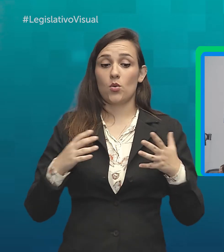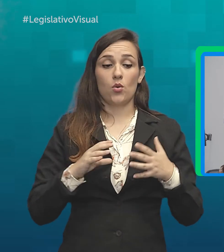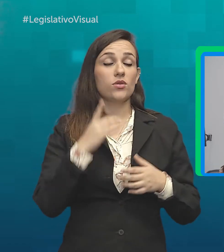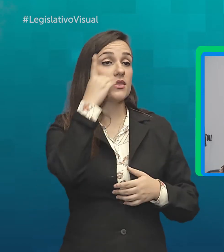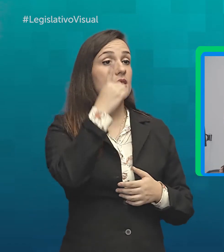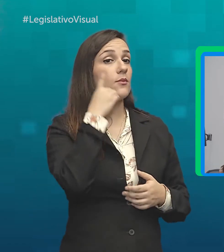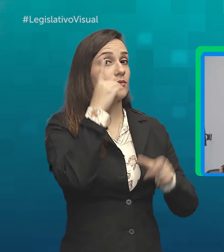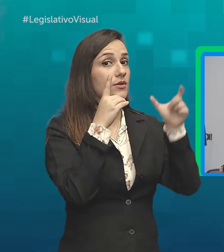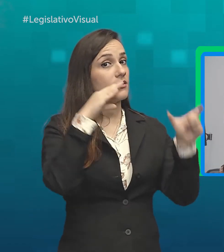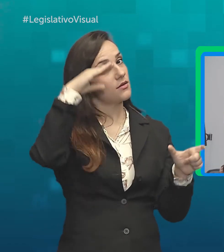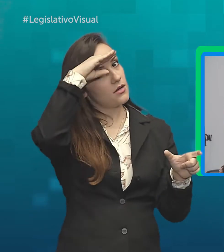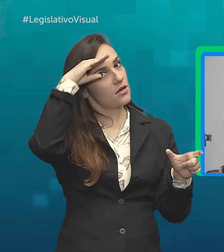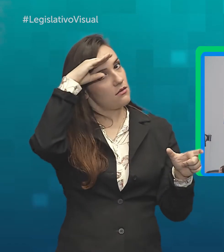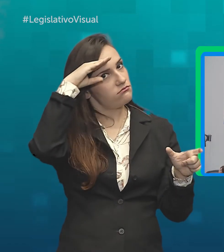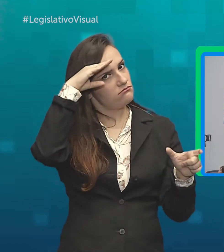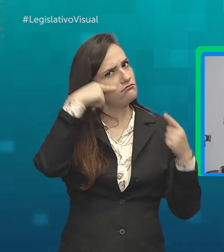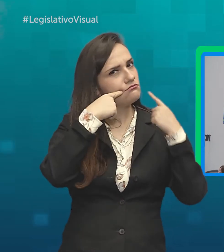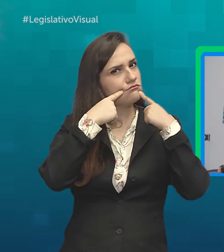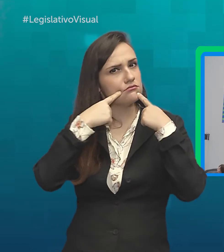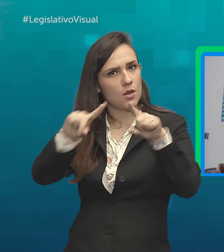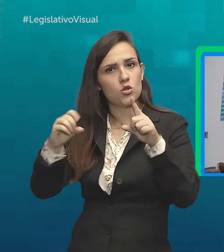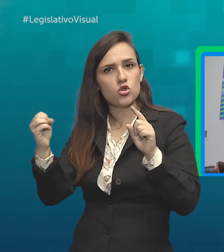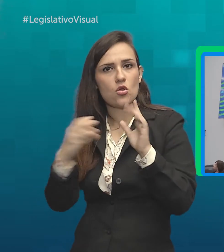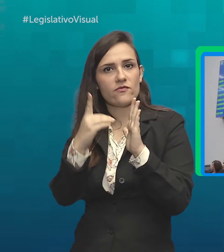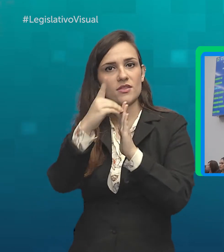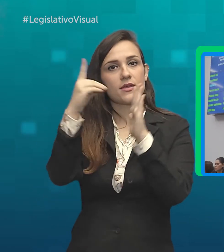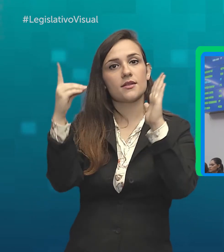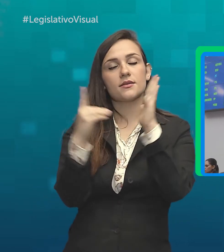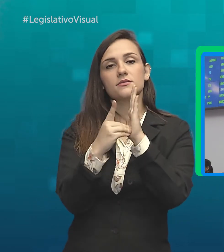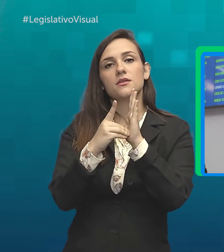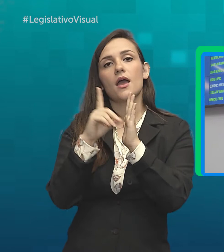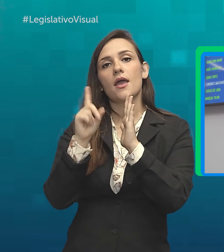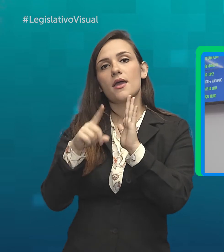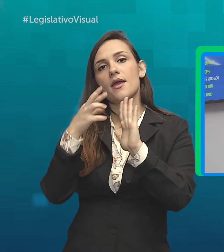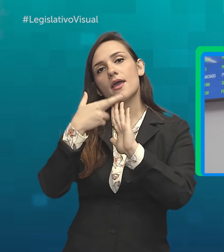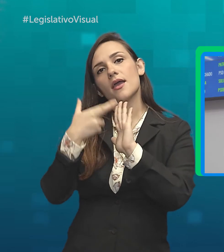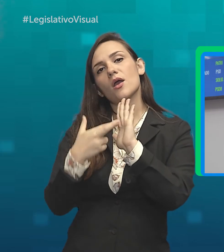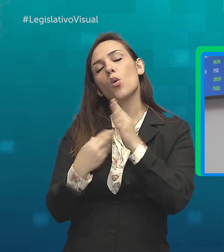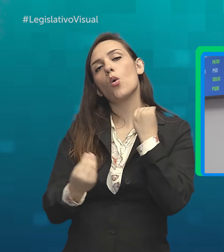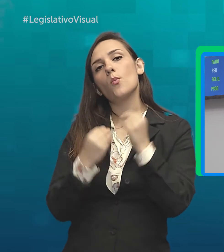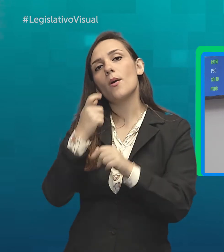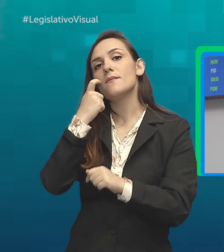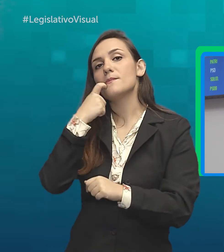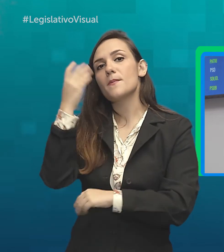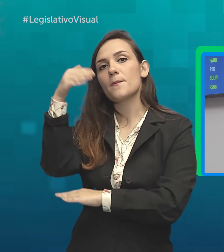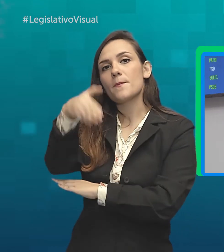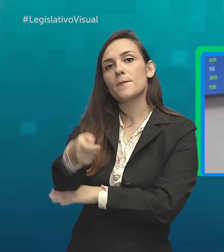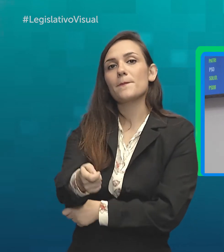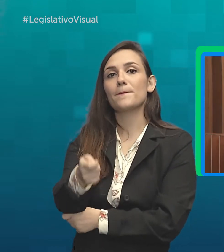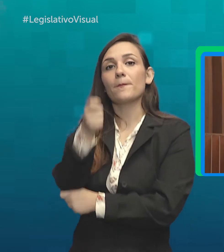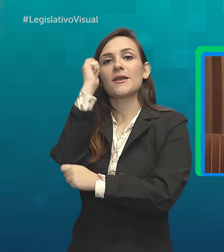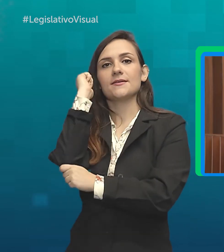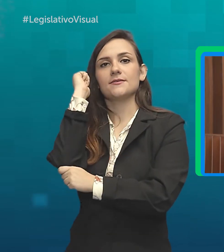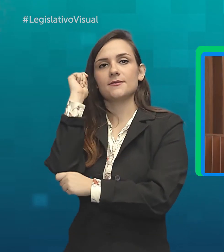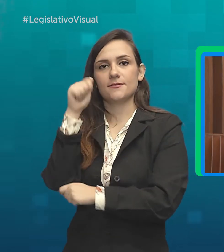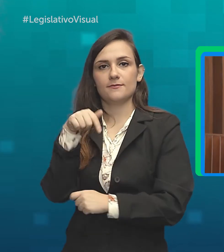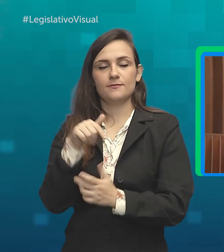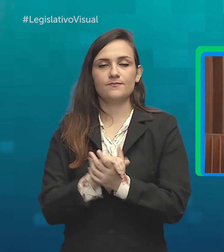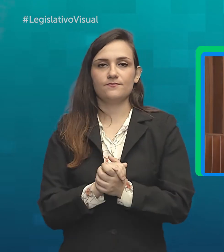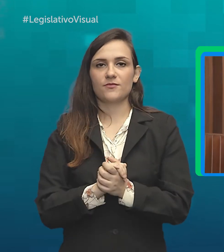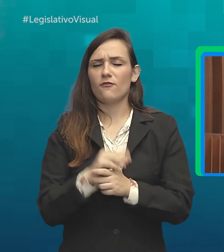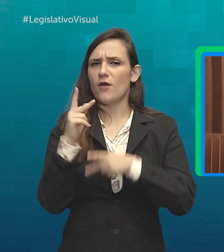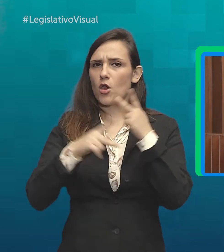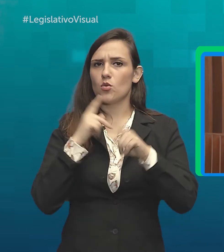O deputado Cabalmi, do PT, criticou o novo decreto com as regras da pesca em Mato Grosso do Sul. Em seu discurso, falou